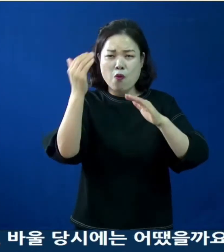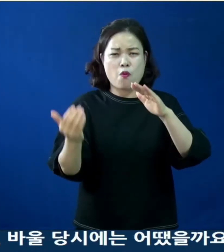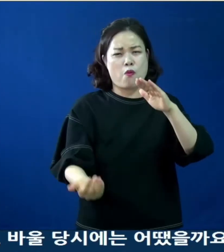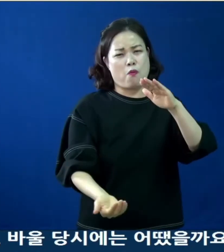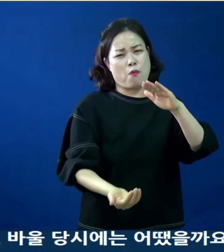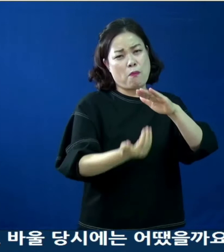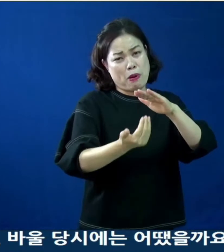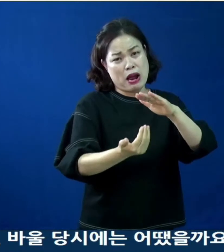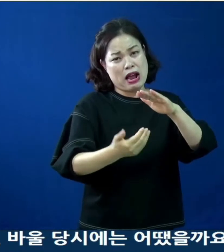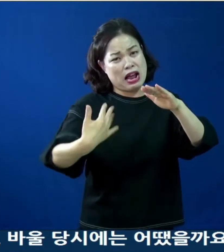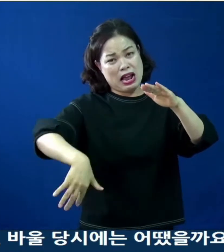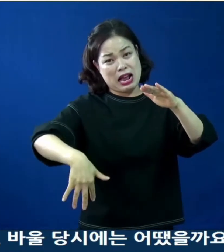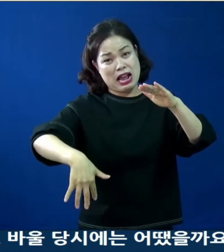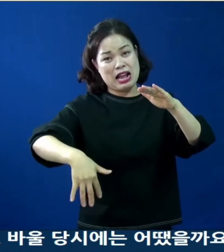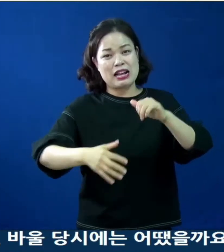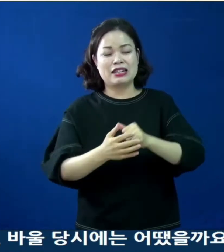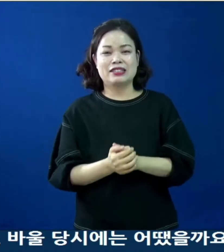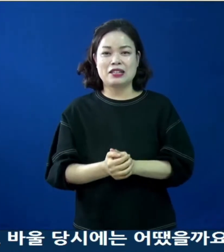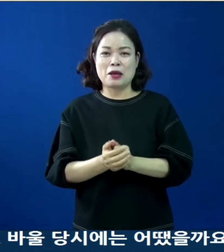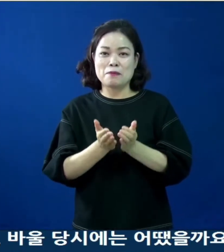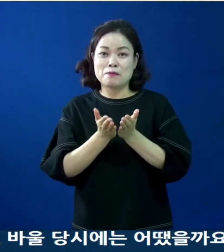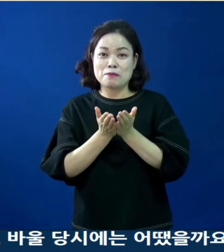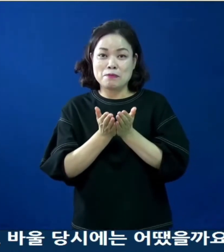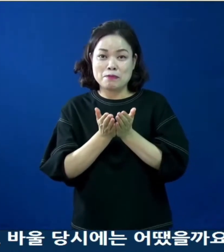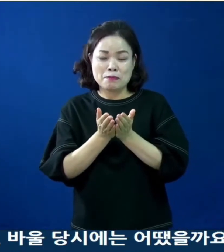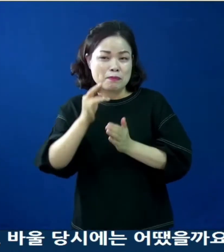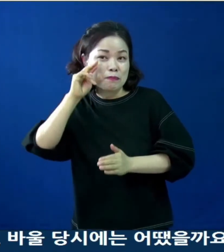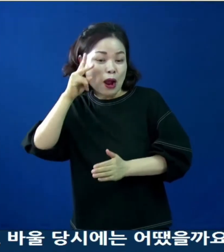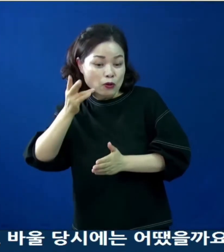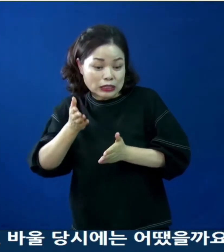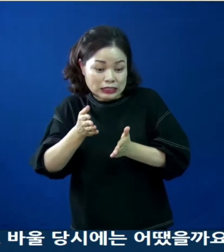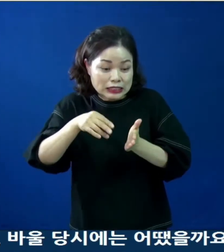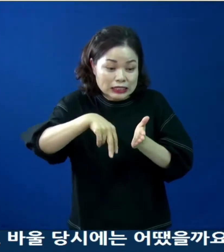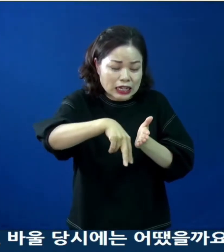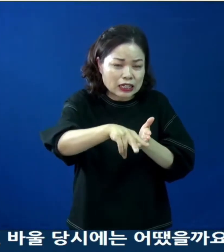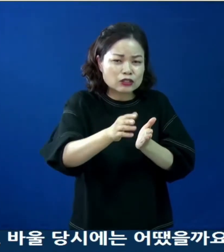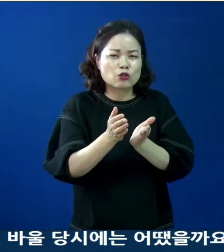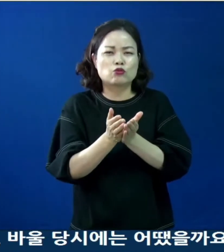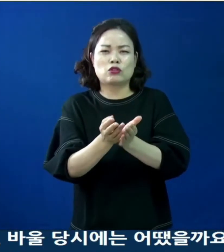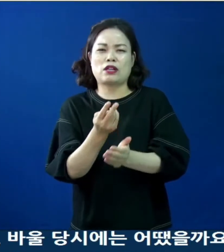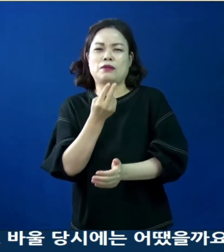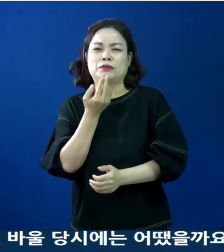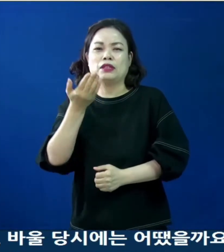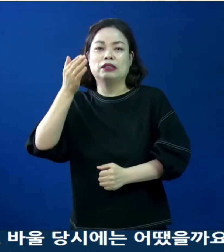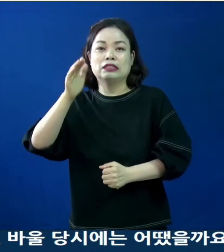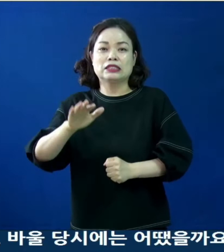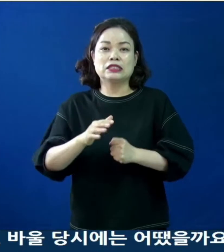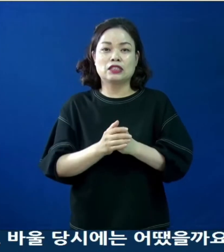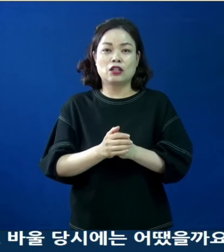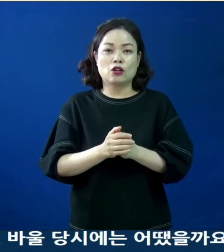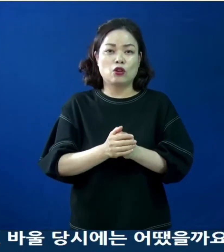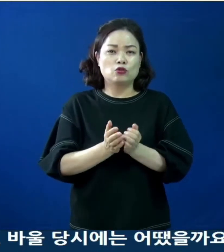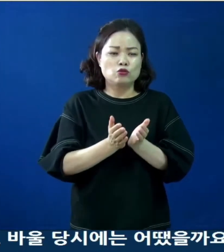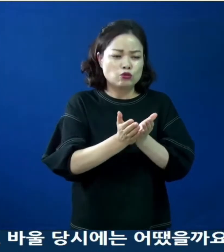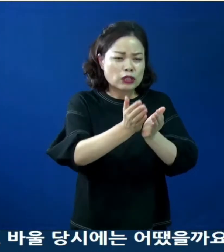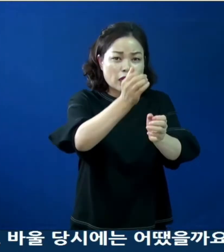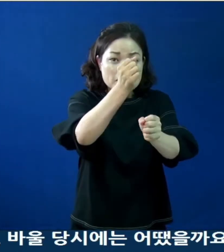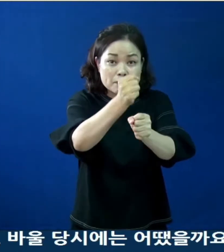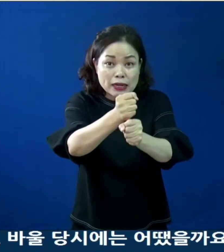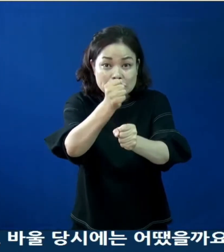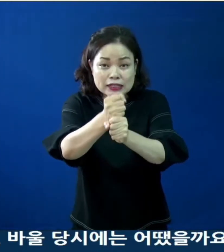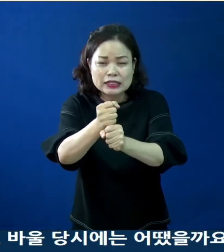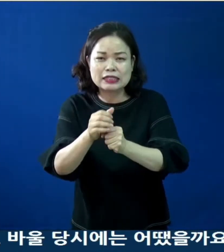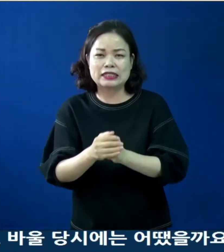시켰습니다. 바울이 저 길을 지나갈 때는 저런 운하는 없었는데 운하를